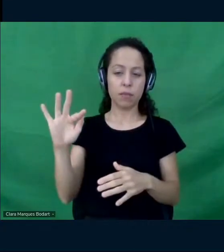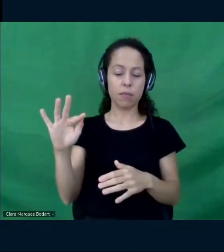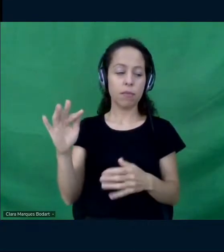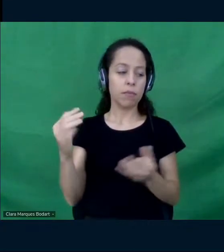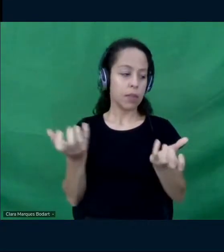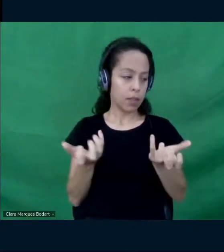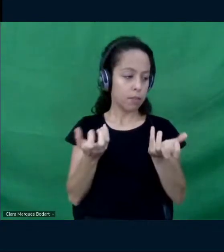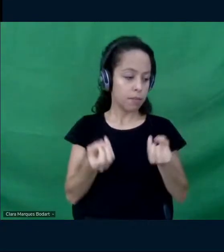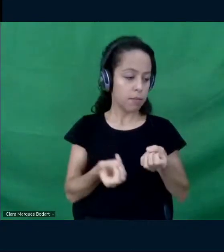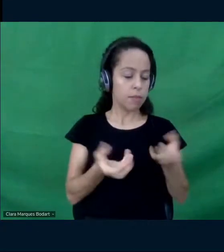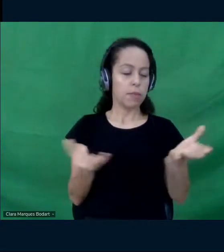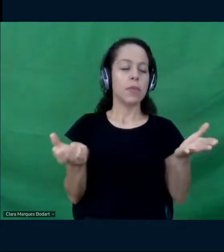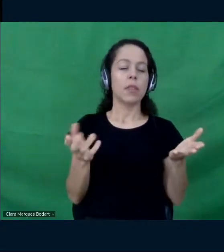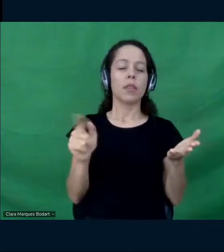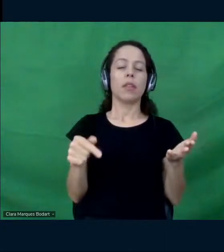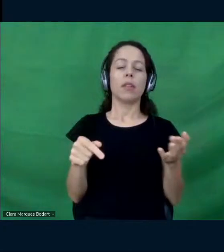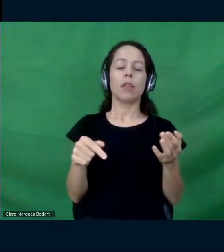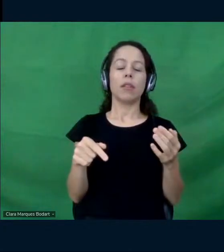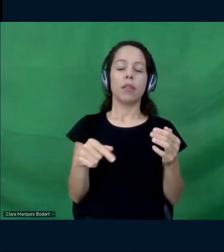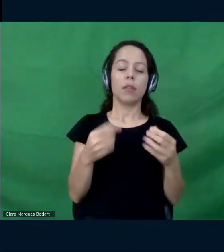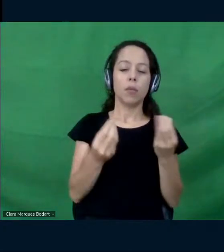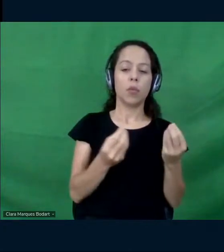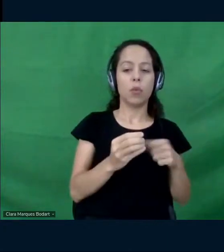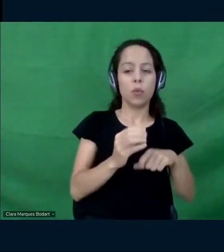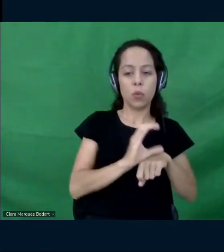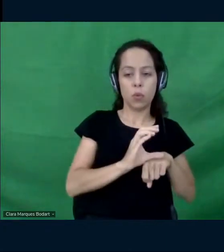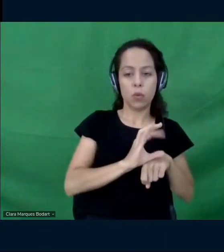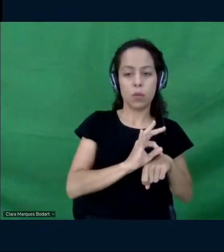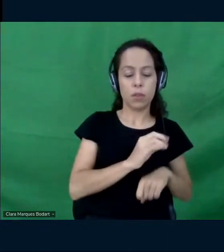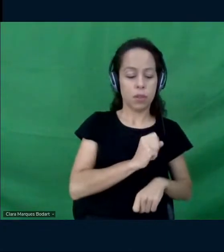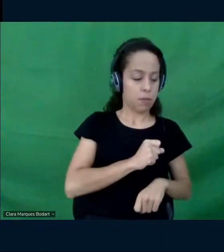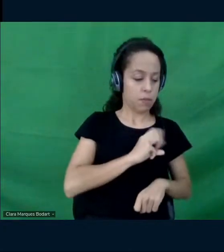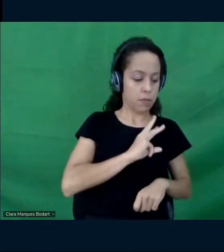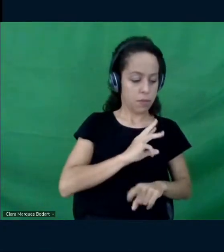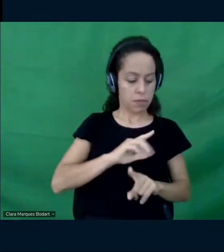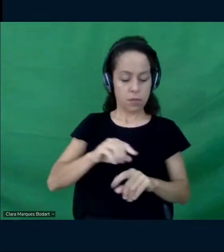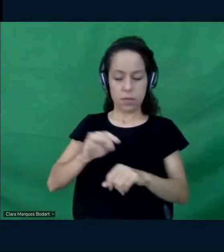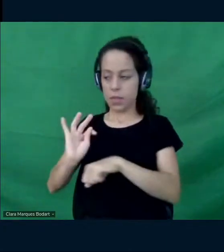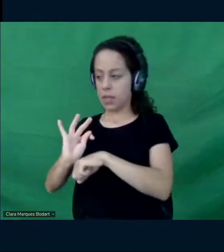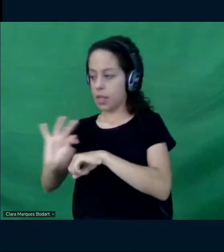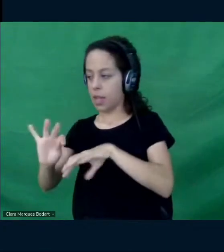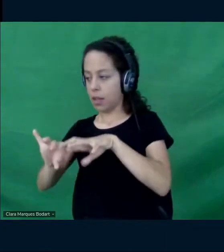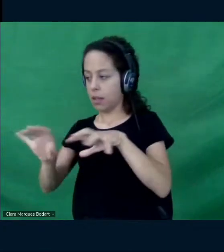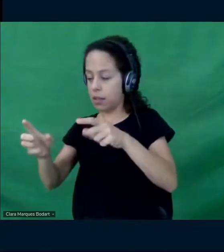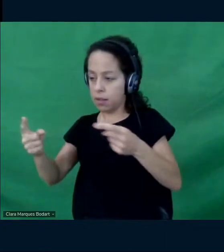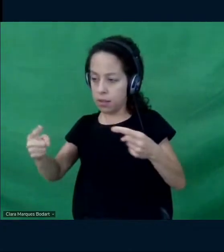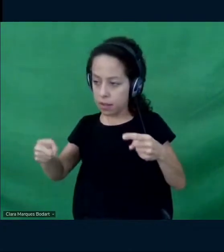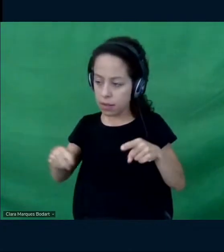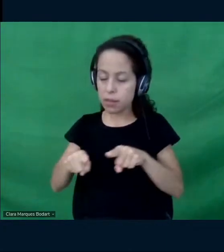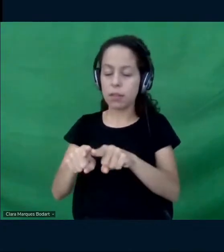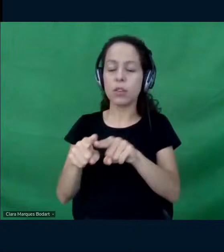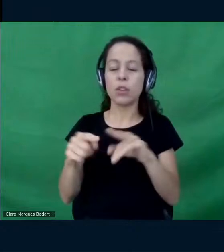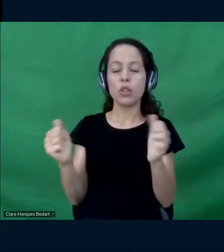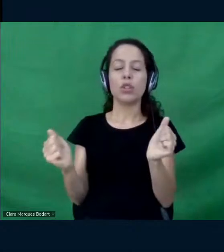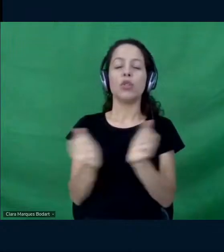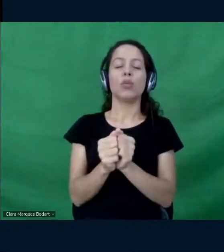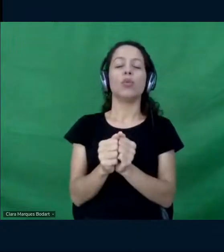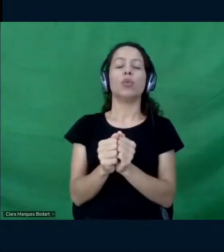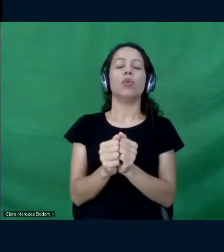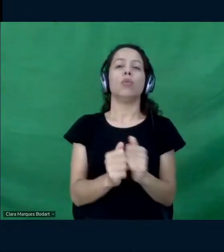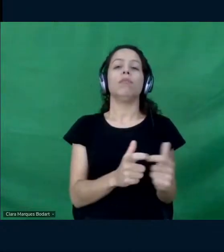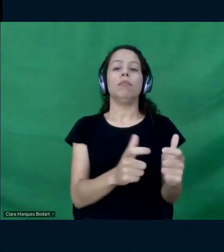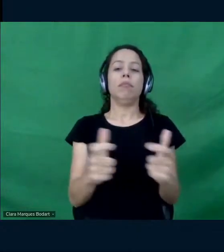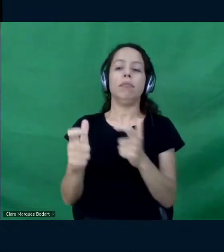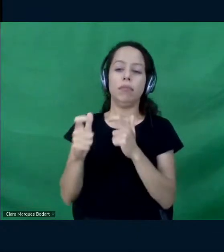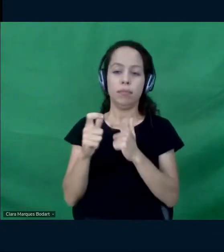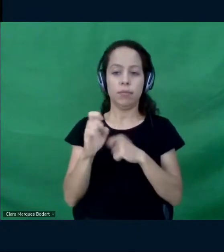concomitância intercomplementar como parte do novo ensino médio, como itinerário com as redes estaduais, né? Isso